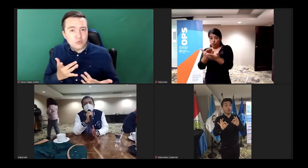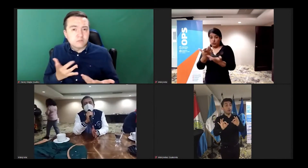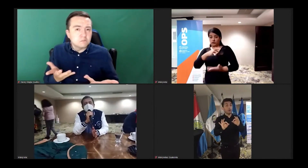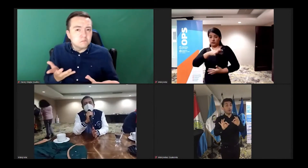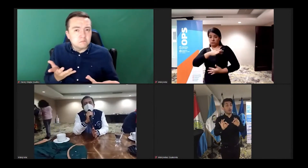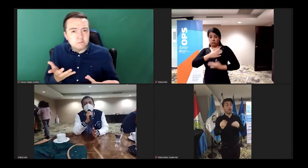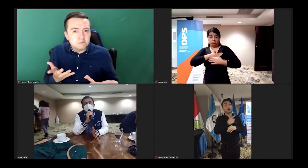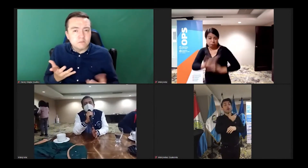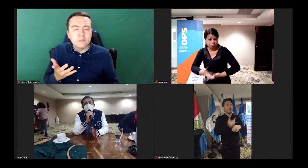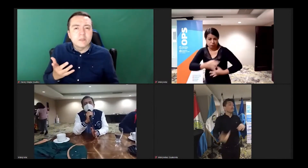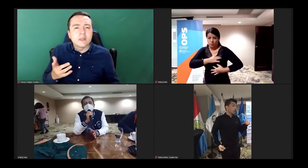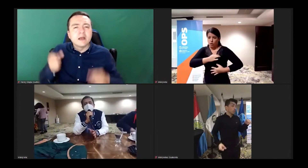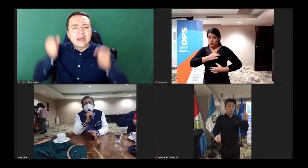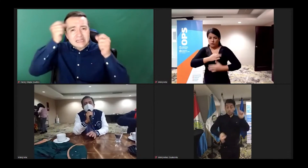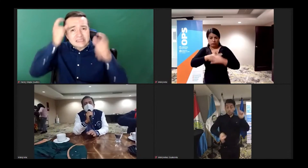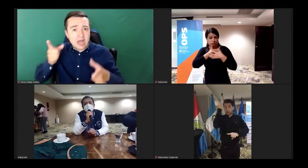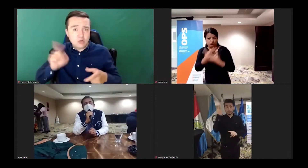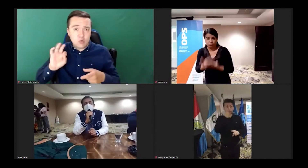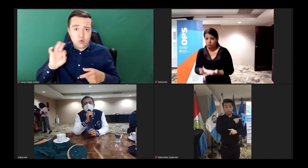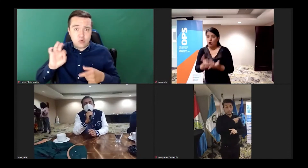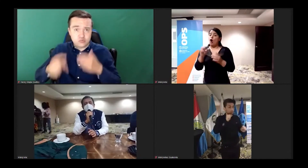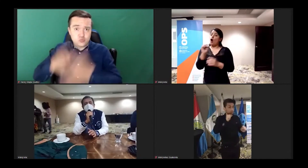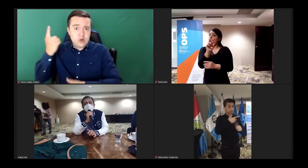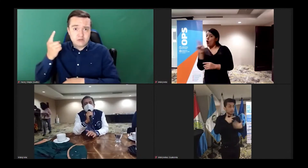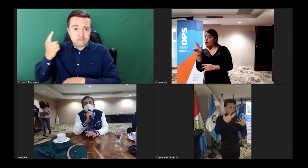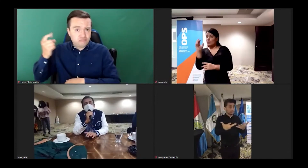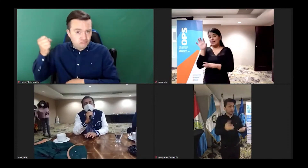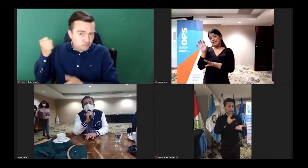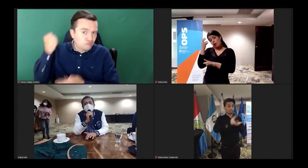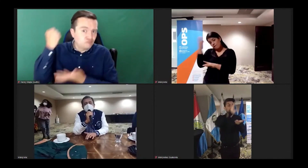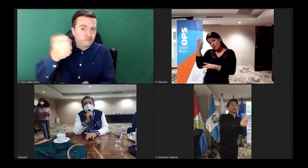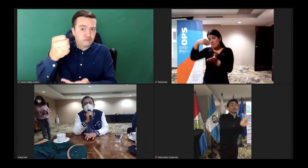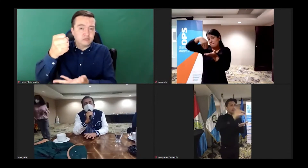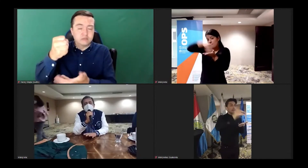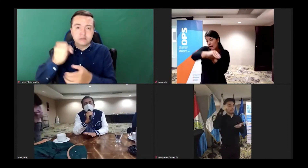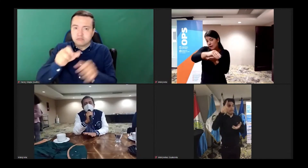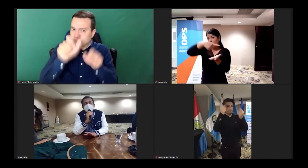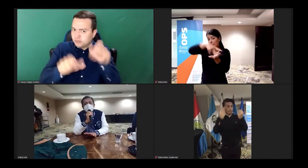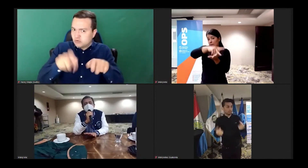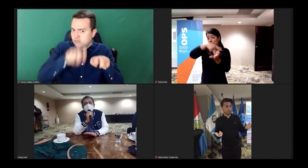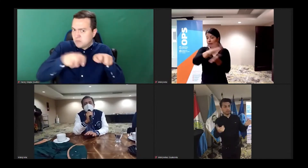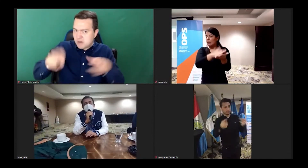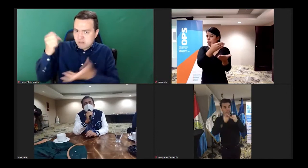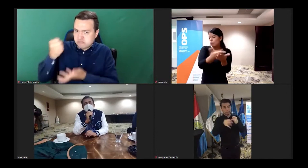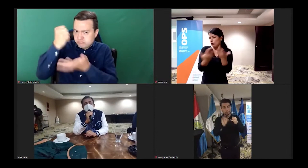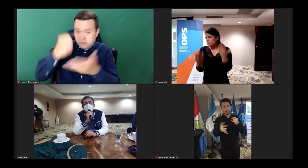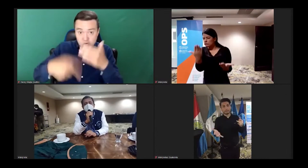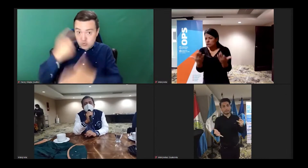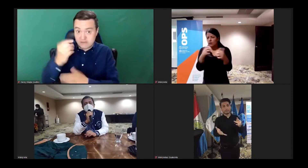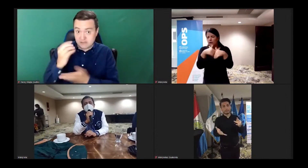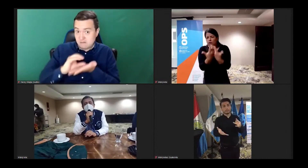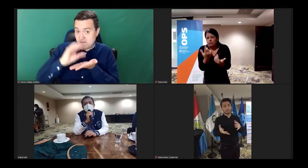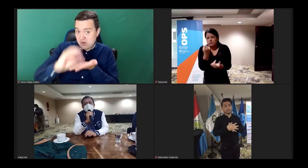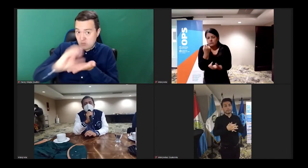el Estado de una vez desde el principio asignó una cantidad para intérpretes,